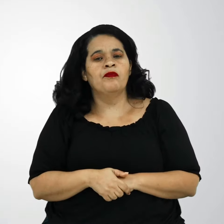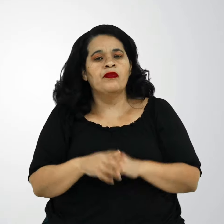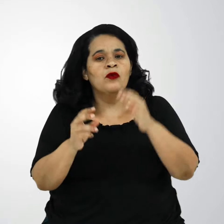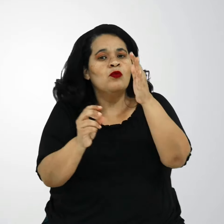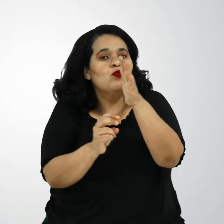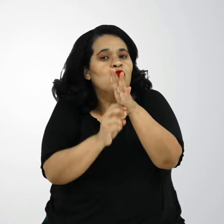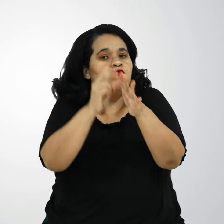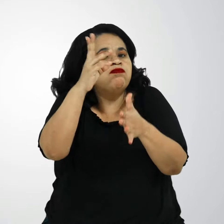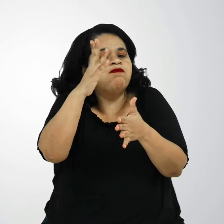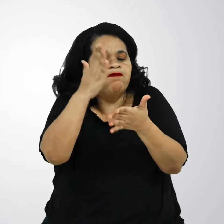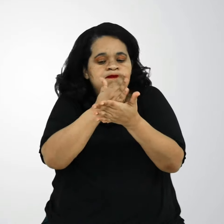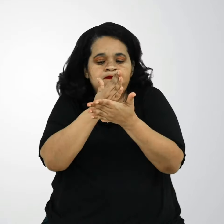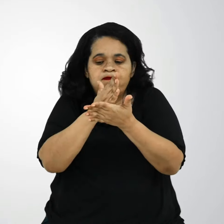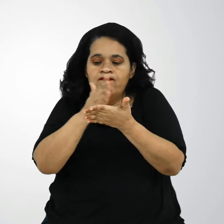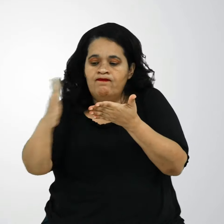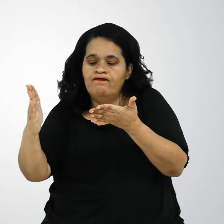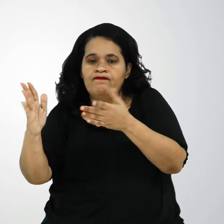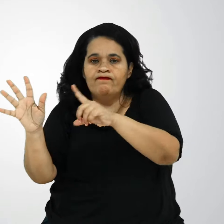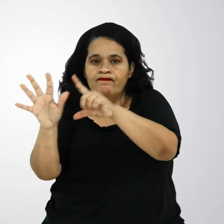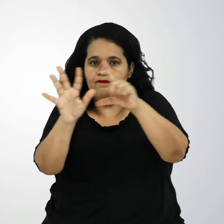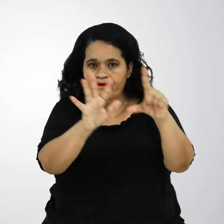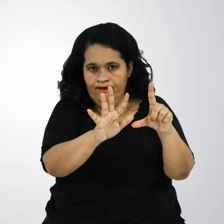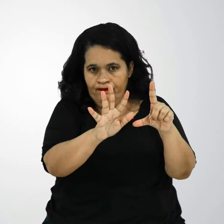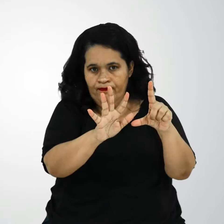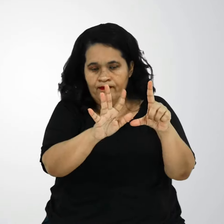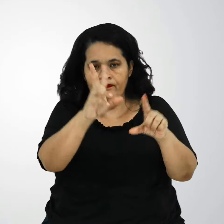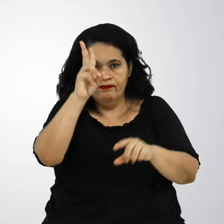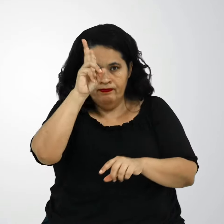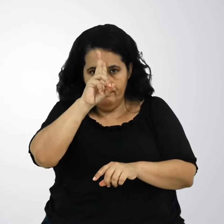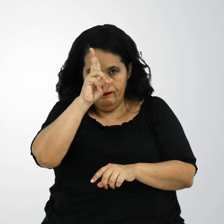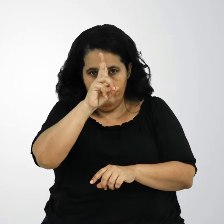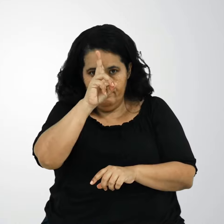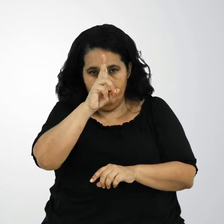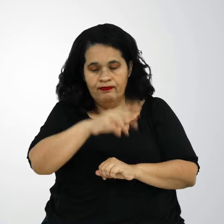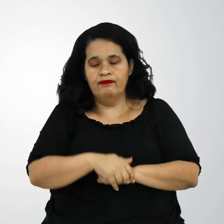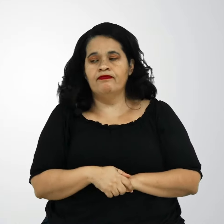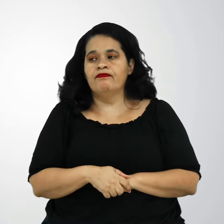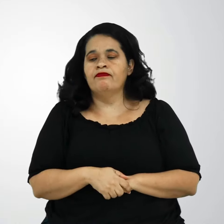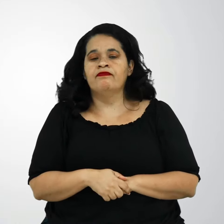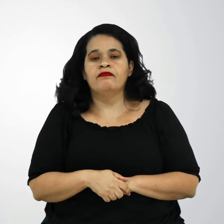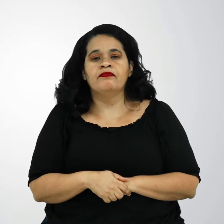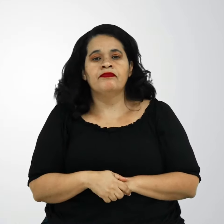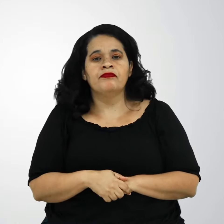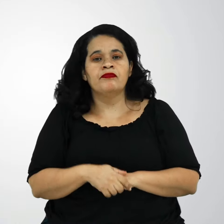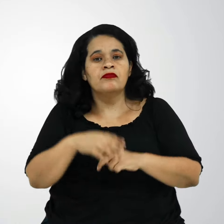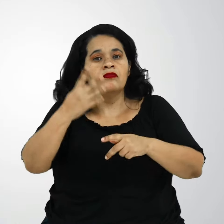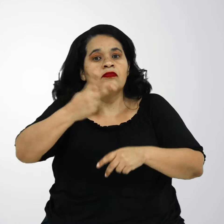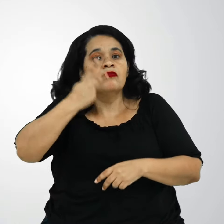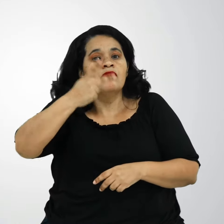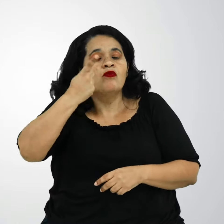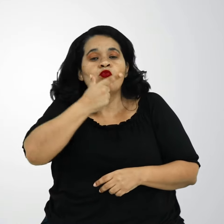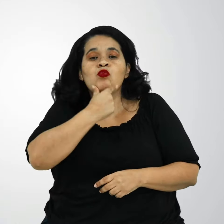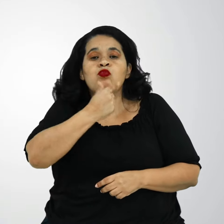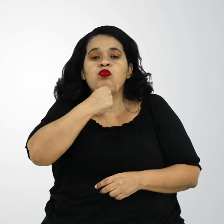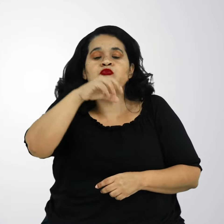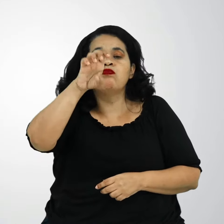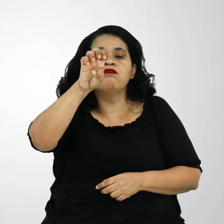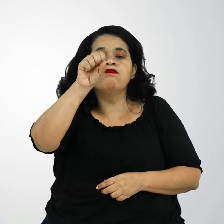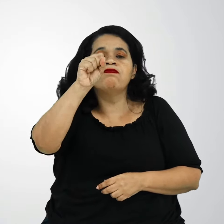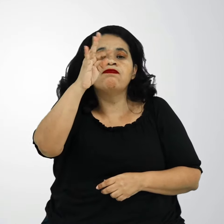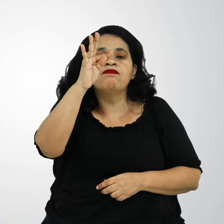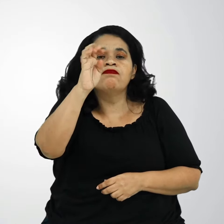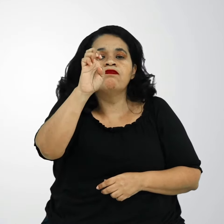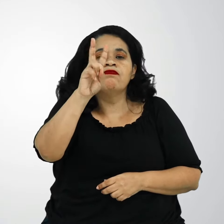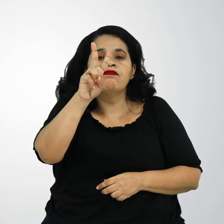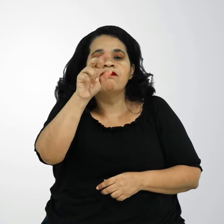segunda metade da semana, ano 34. A última semana encerra ali, né? E aí eles citam Estevão. Por que Estevão,